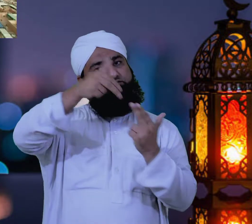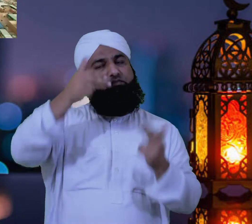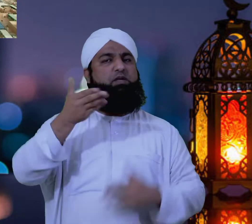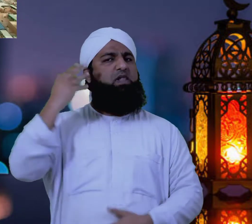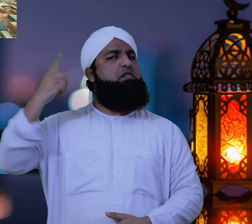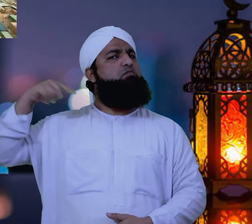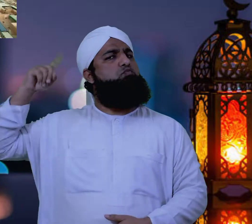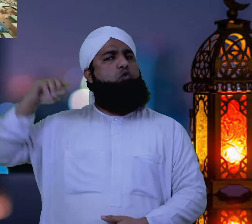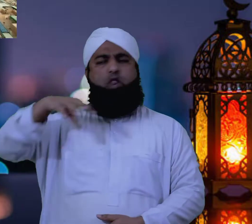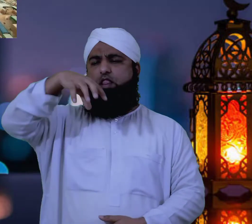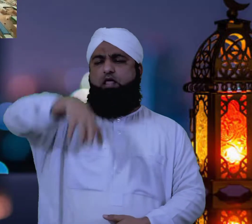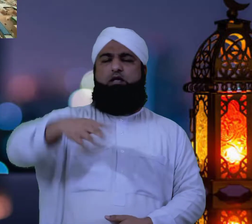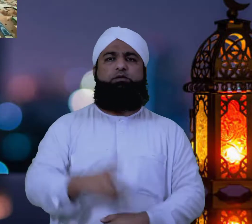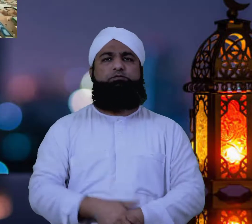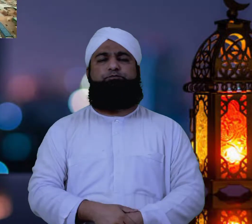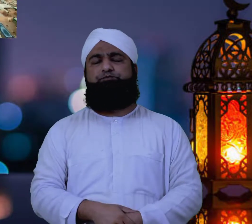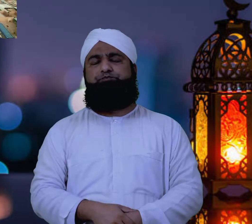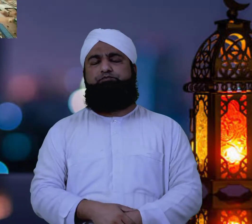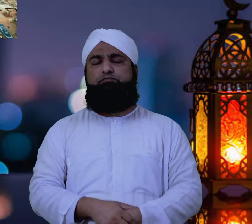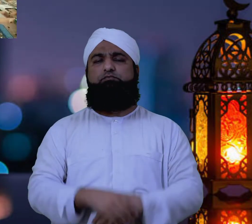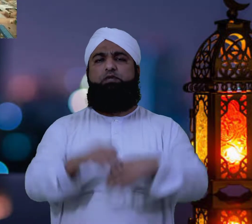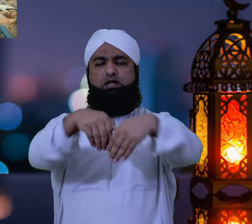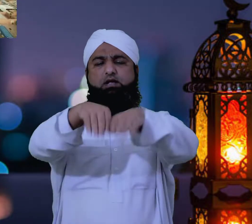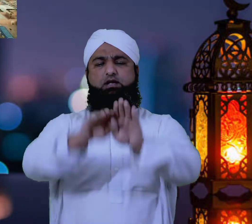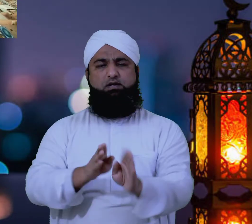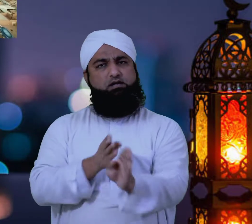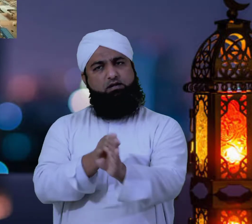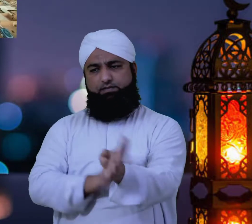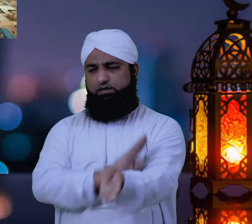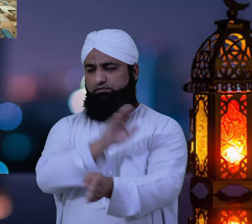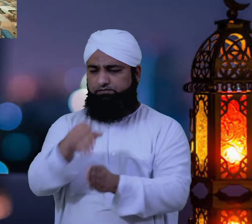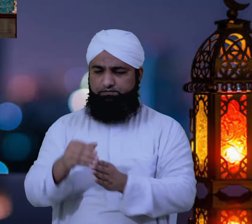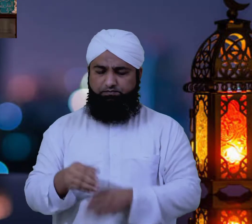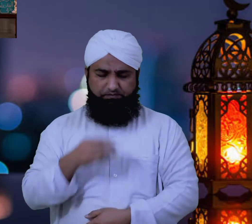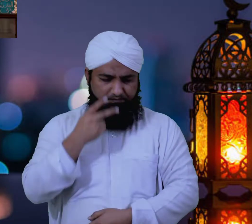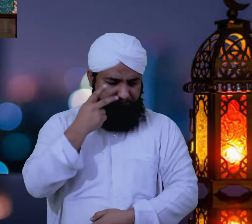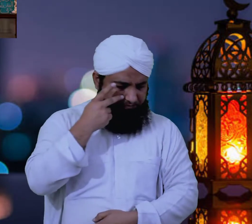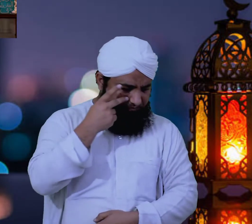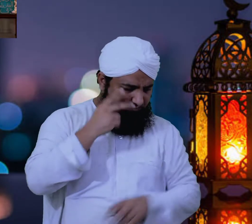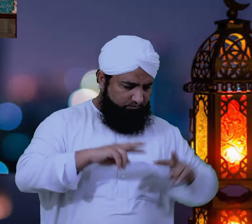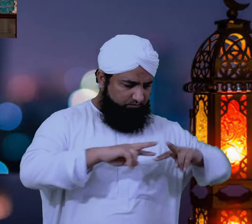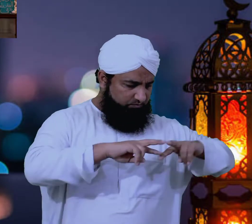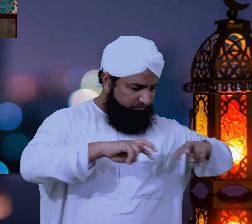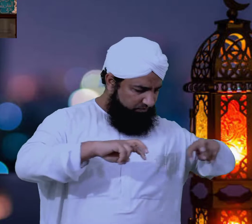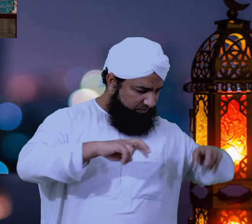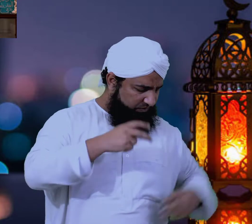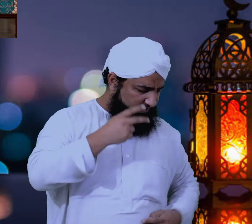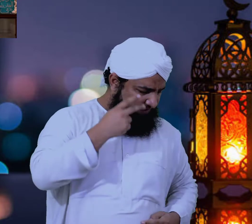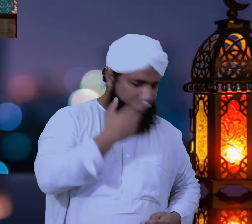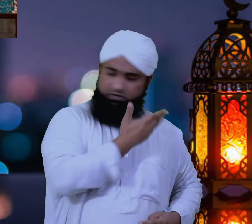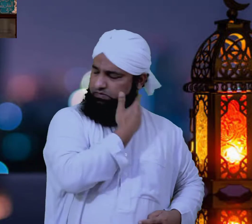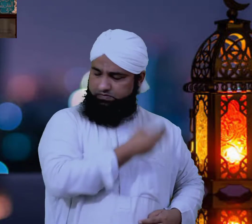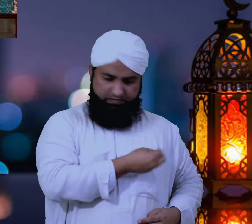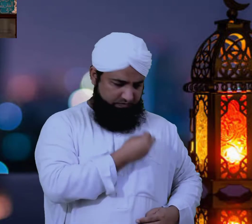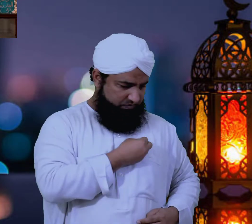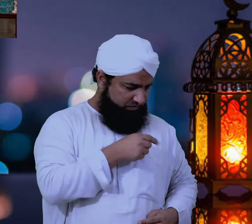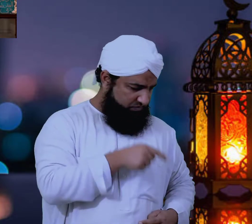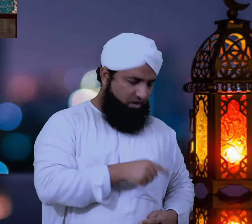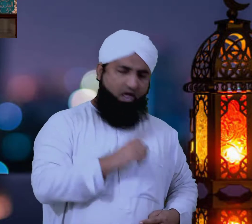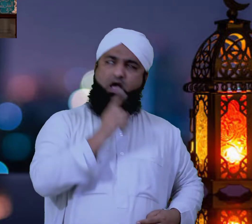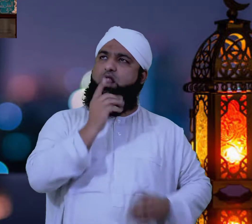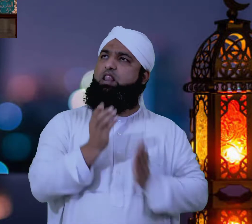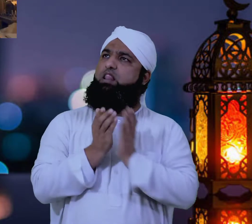کے قبرستان تشریف لے گئے۔ وہاں ایک تازہ قبر پر نظر پڑی، آپ کو اس کے حالات معلوم کرنے کی خواہش ہوئی۔ باغ خداوندی